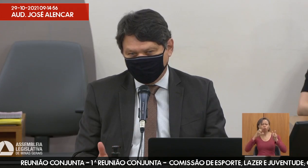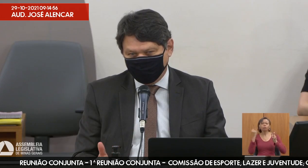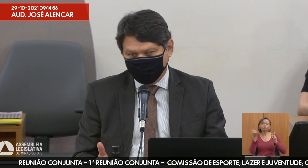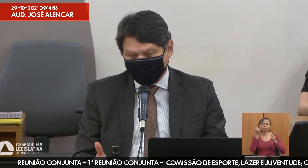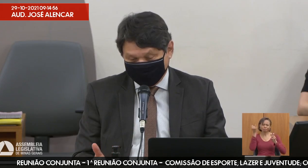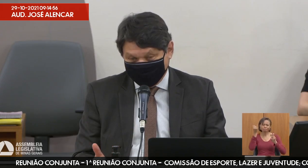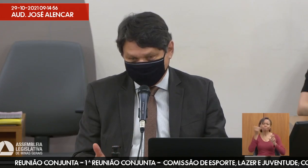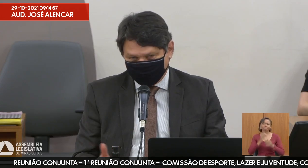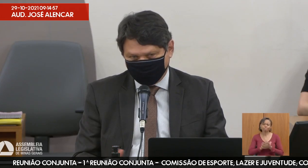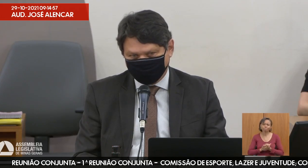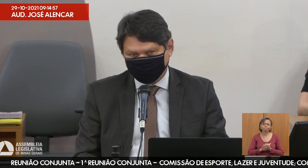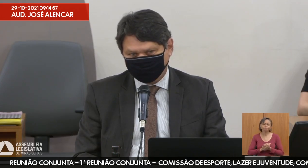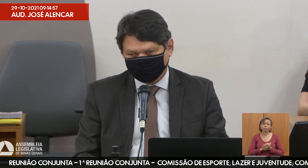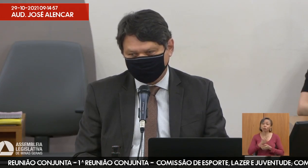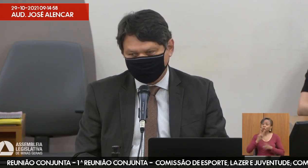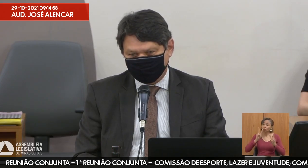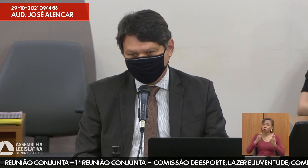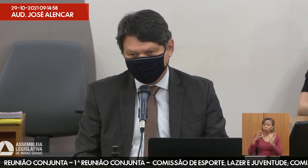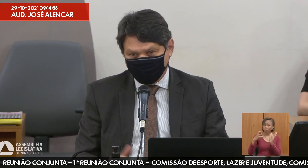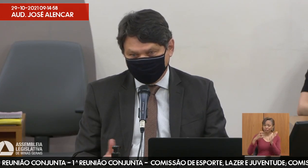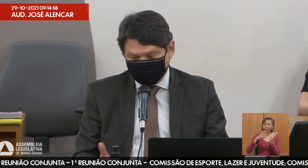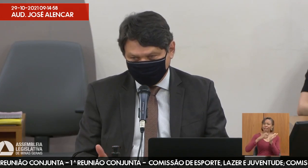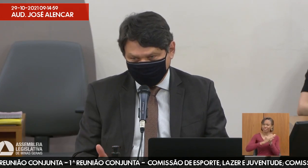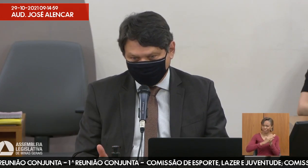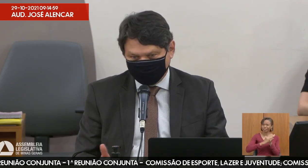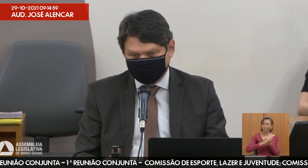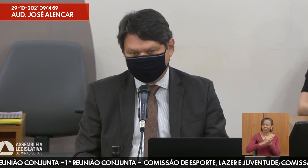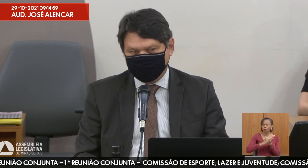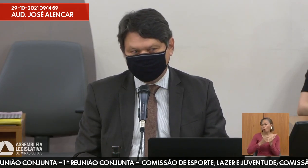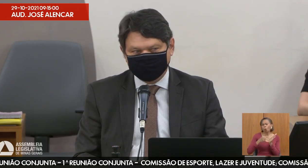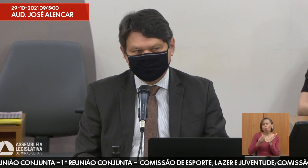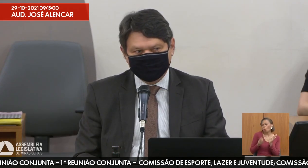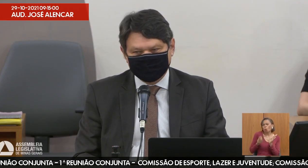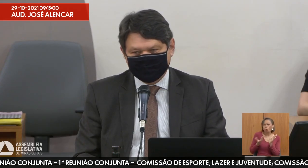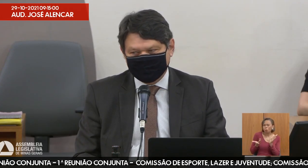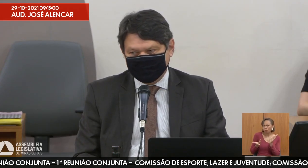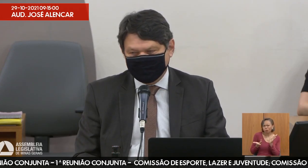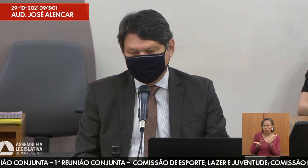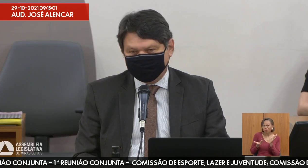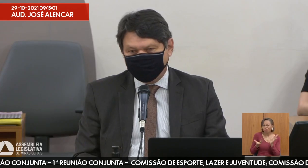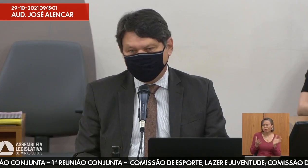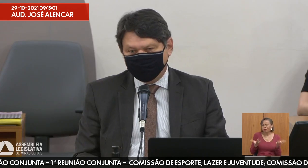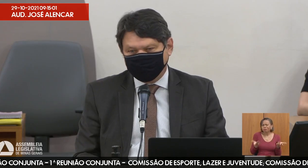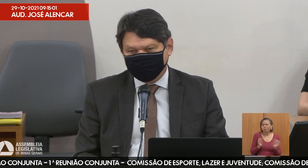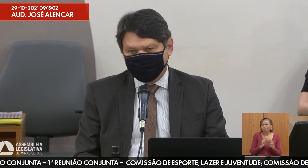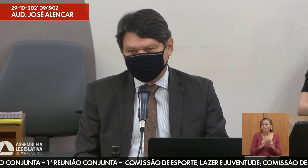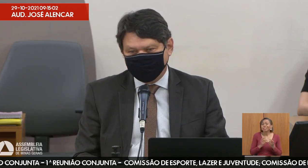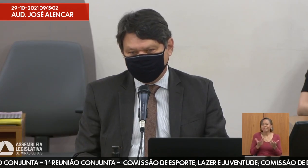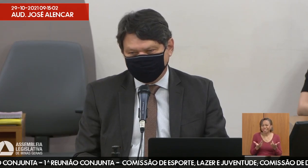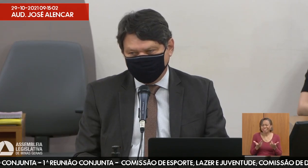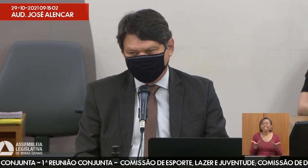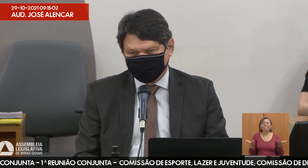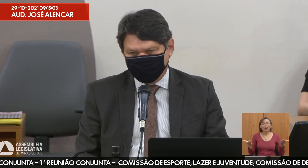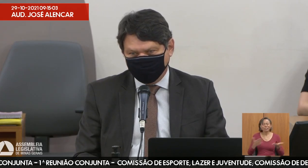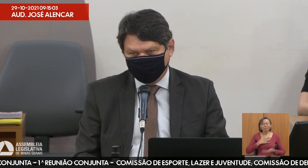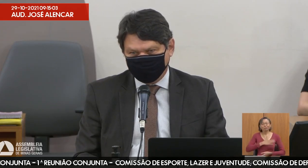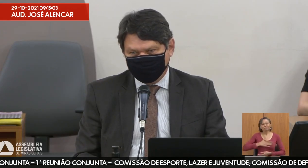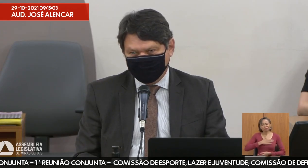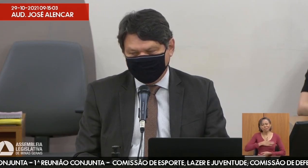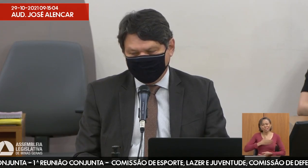Um cadastro, como que isso vai acontecer. Então, com muita alegria, te recebemos aqui hoje para